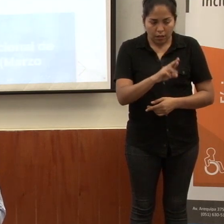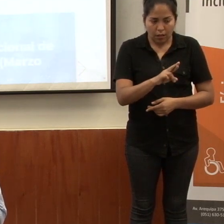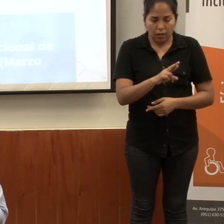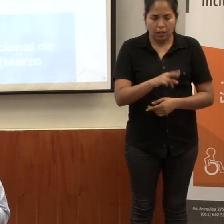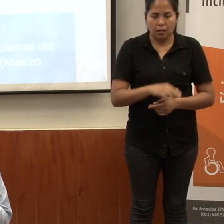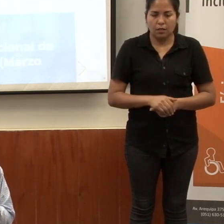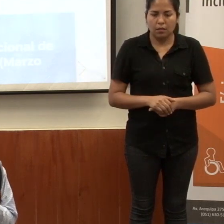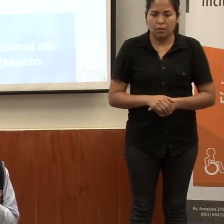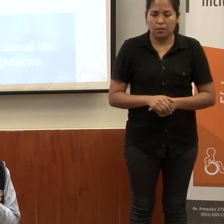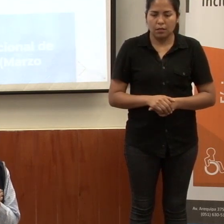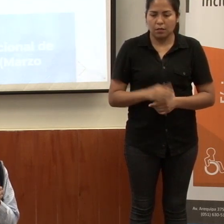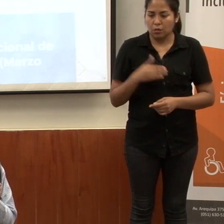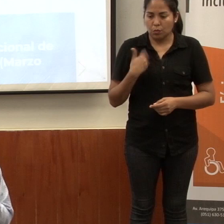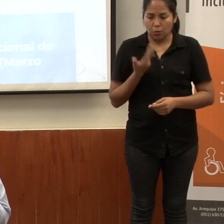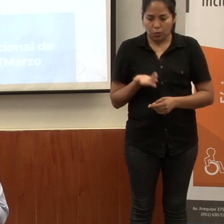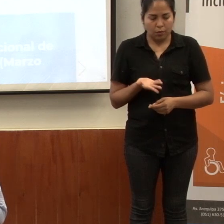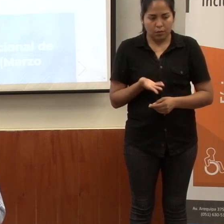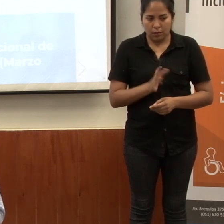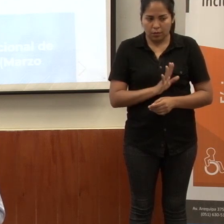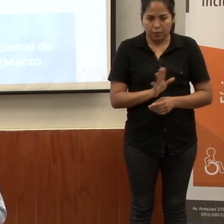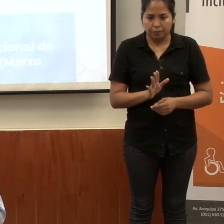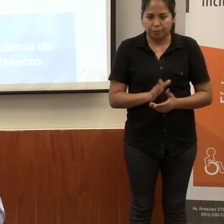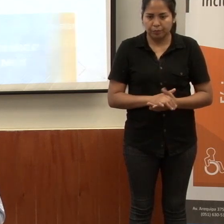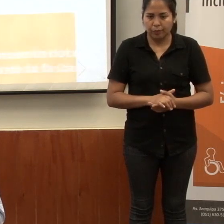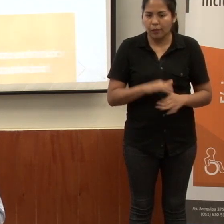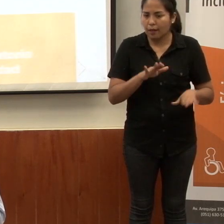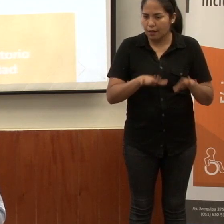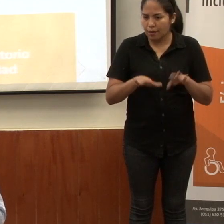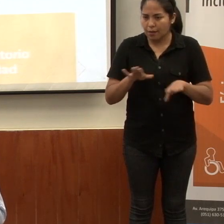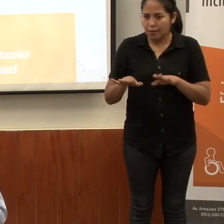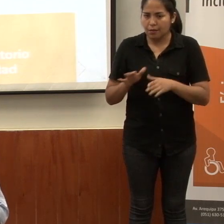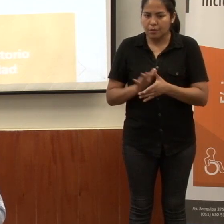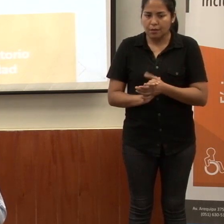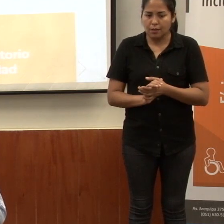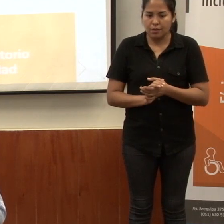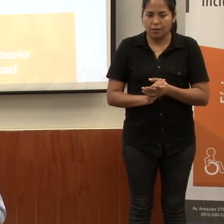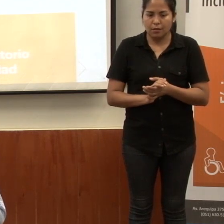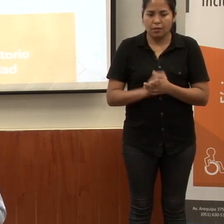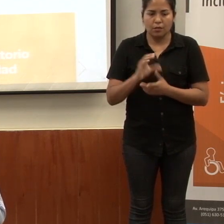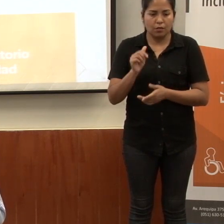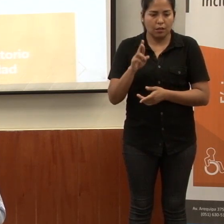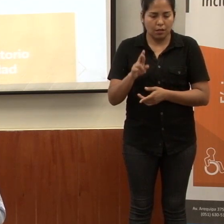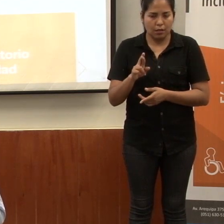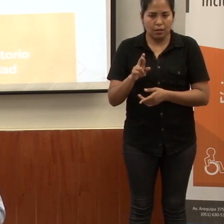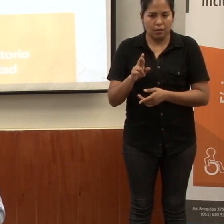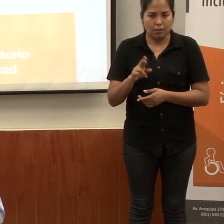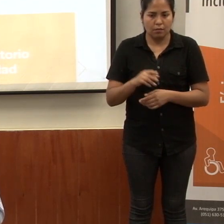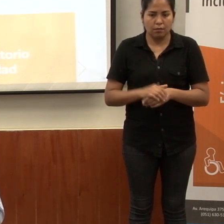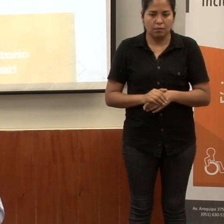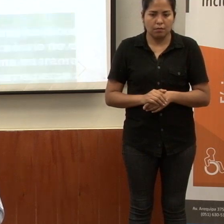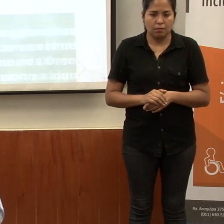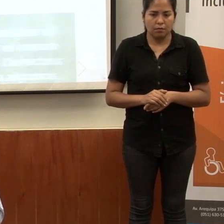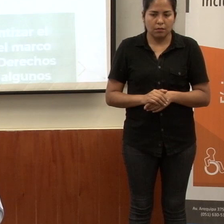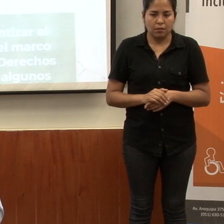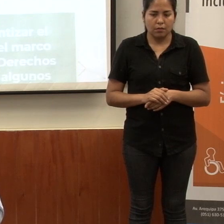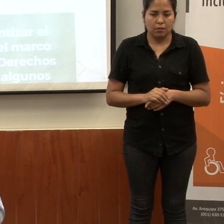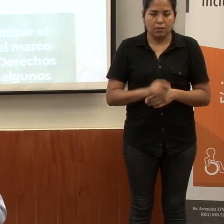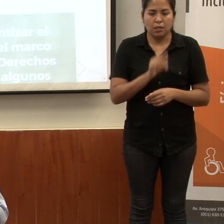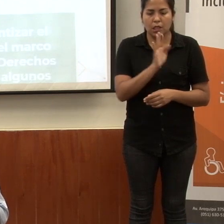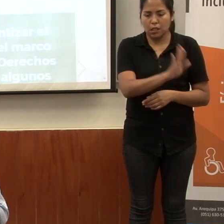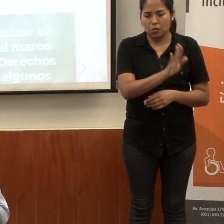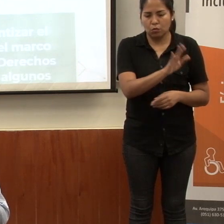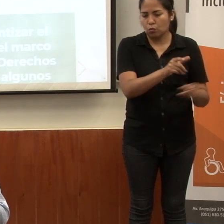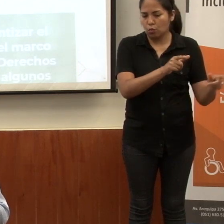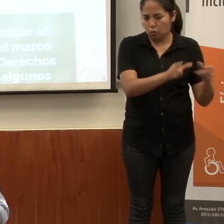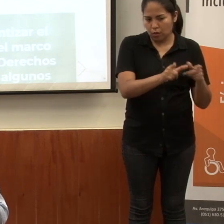no es posible, porque muchas veces, por ejemplo, los CAR tienen un tópico, o sea, tienen